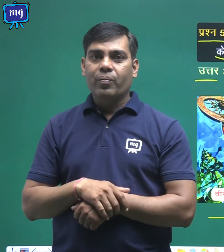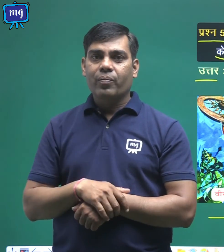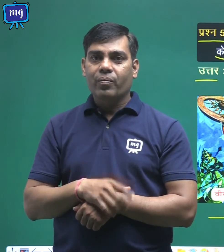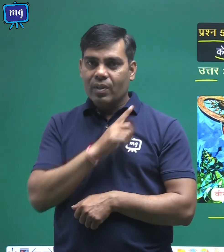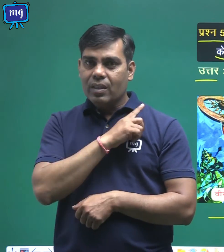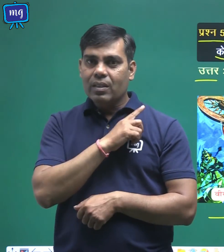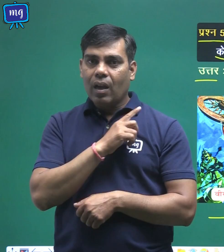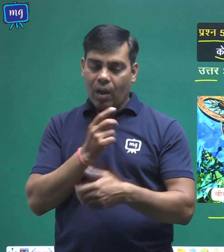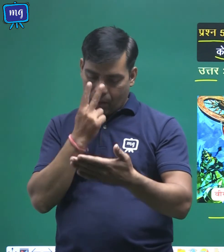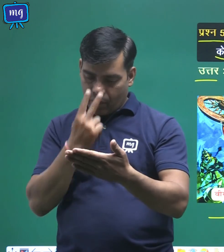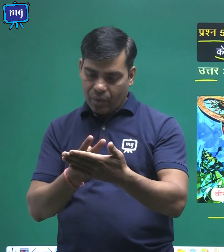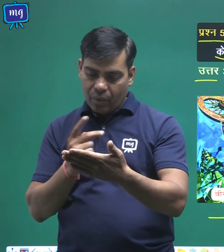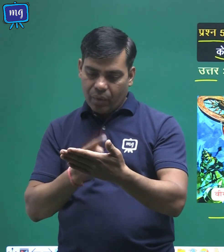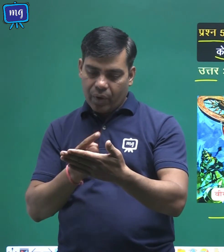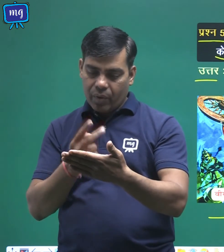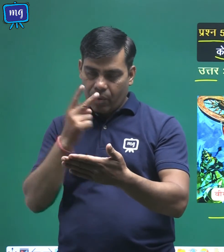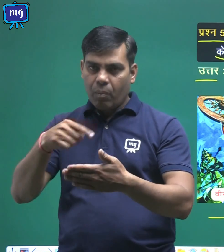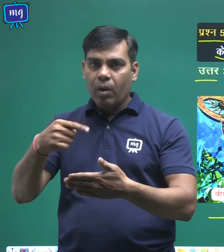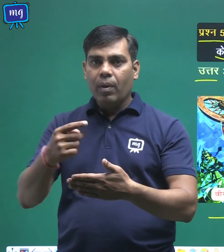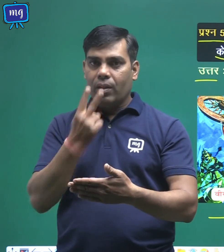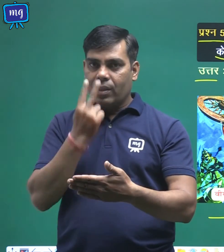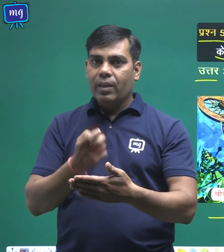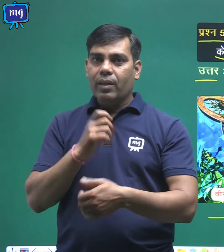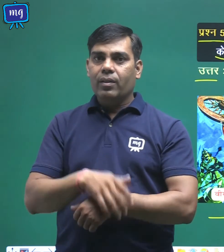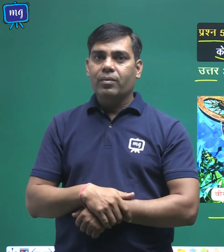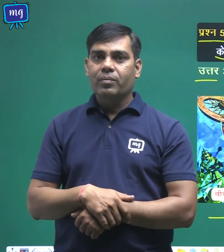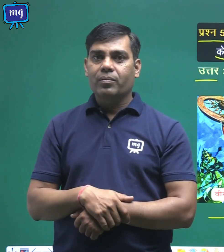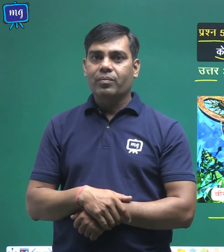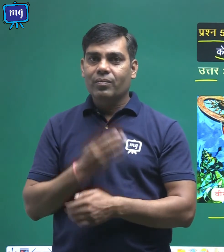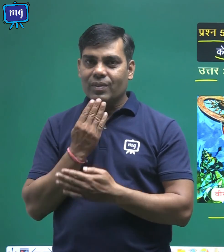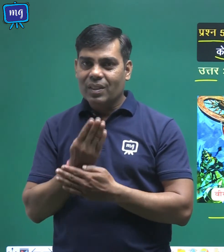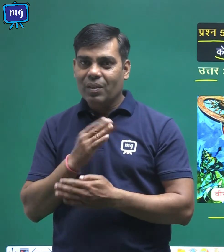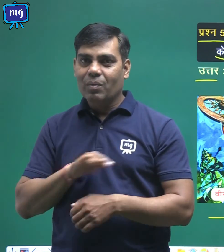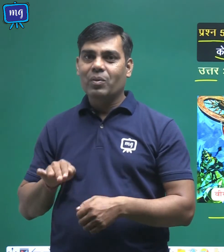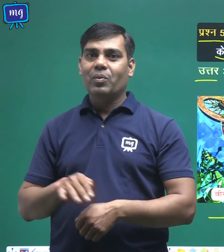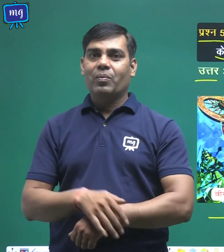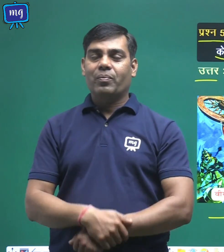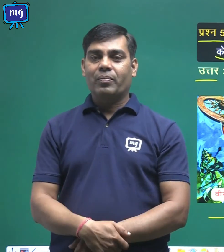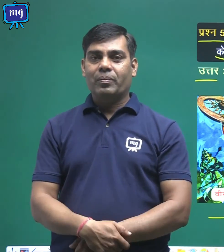इसका वीडियो बार बार देखें। धन्यवाद बच्चों।